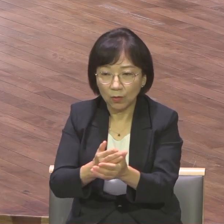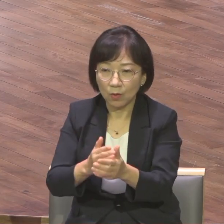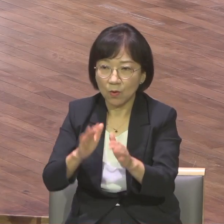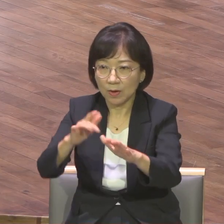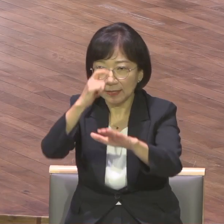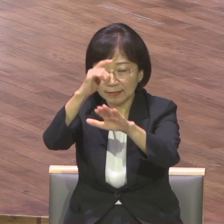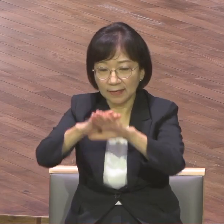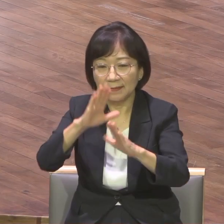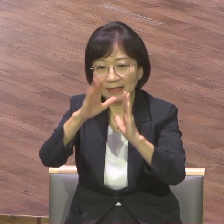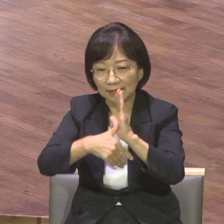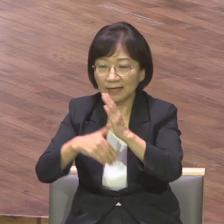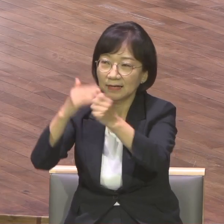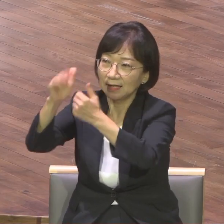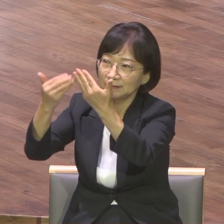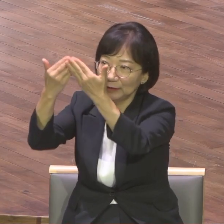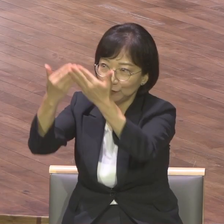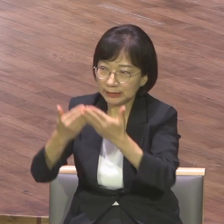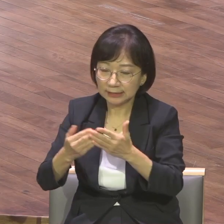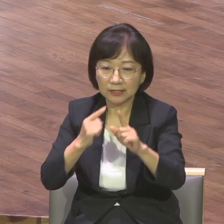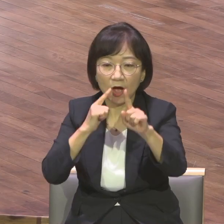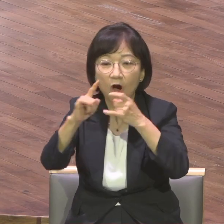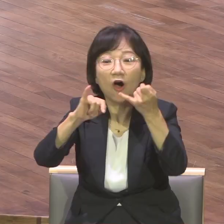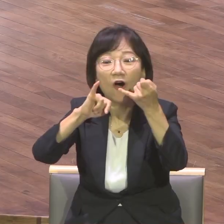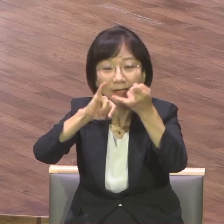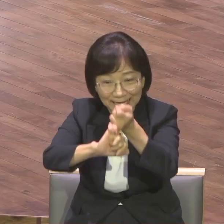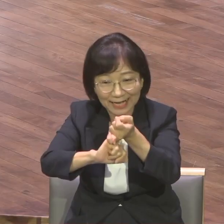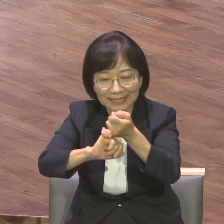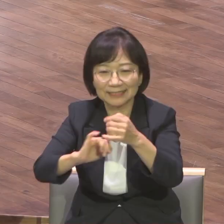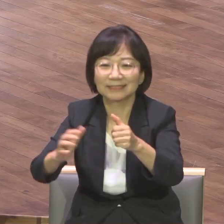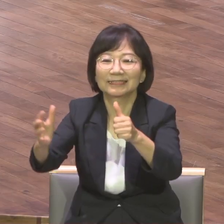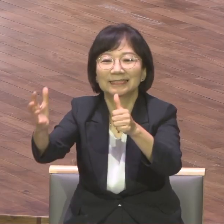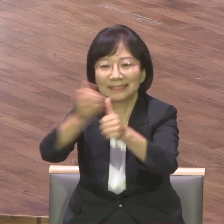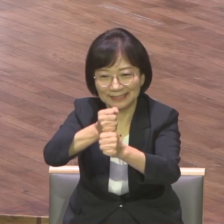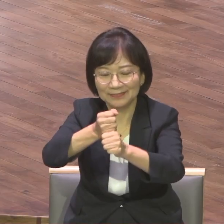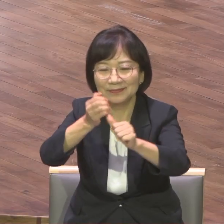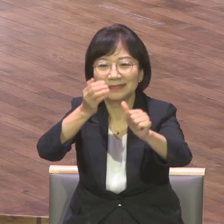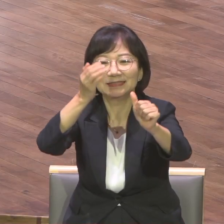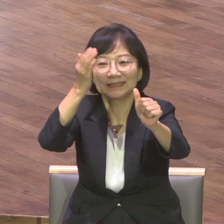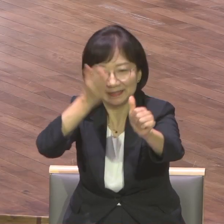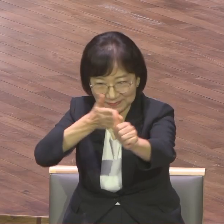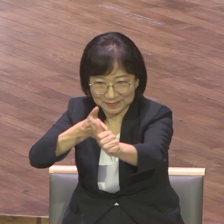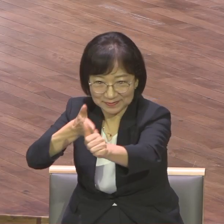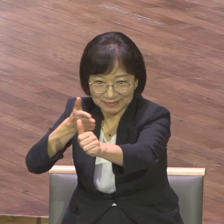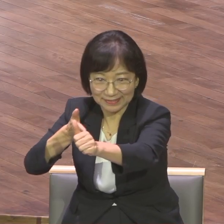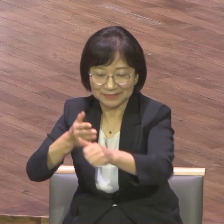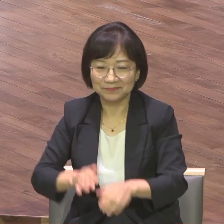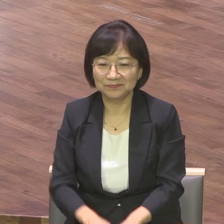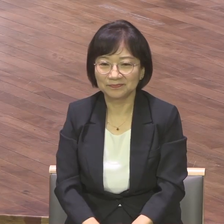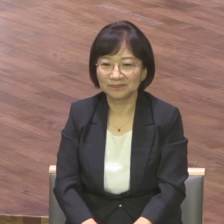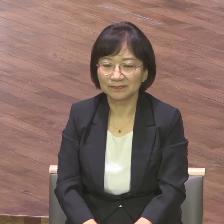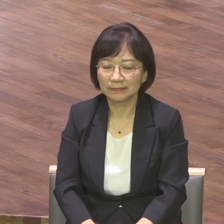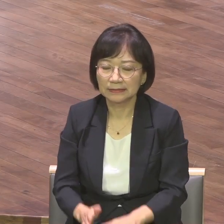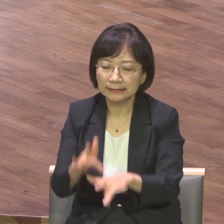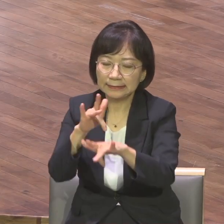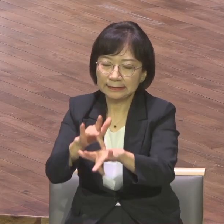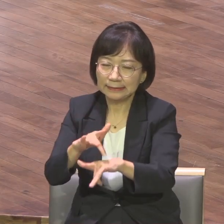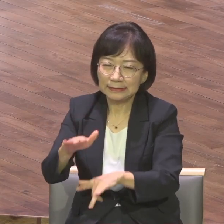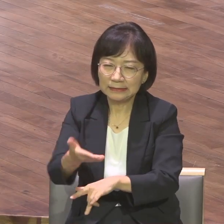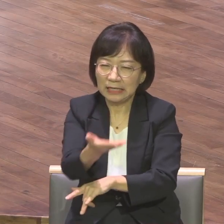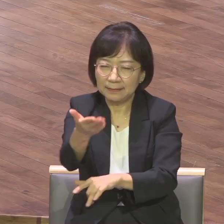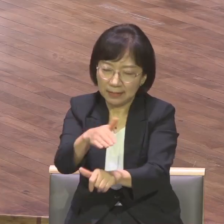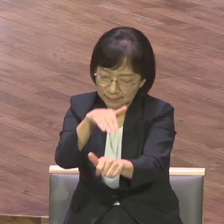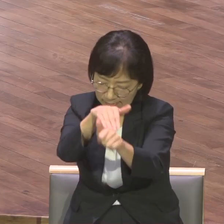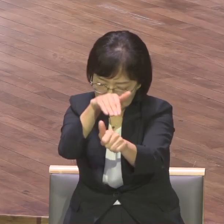잡으시기 바랍니다. 하나님 말씀 잡아야 돼요. 이걸 못 잡도록 사단은요 계속해서 여러분을 방해할